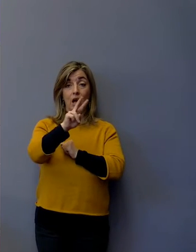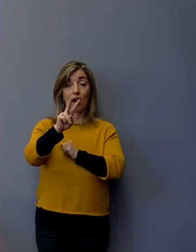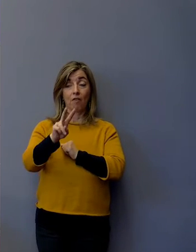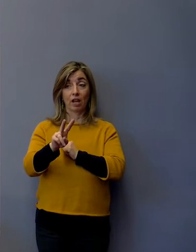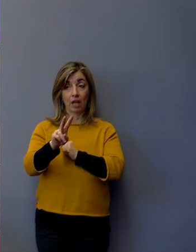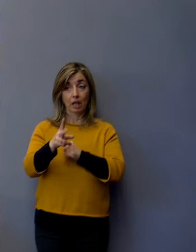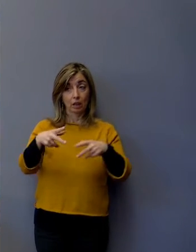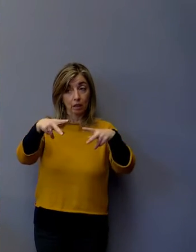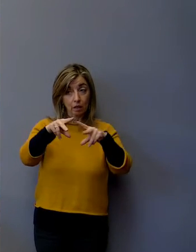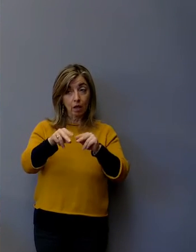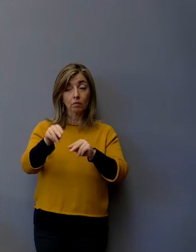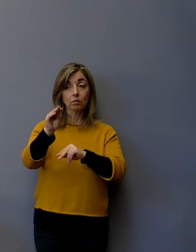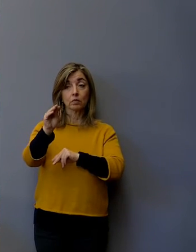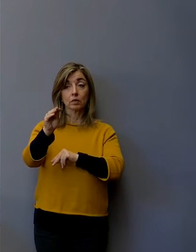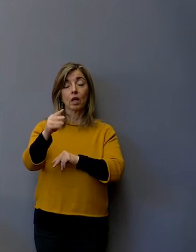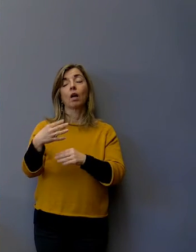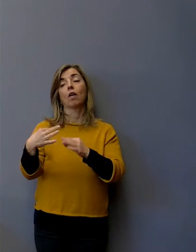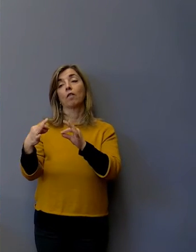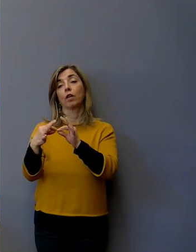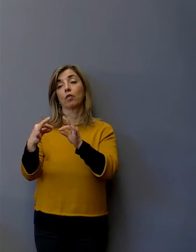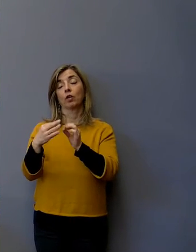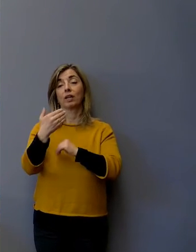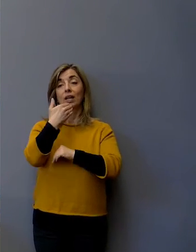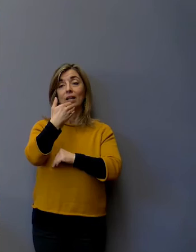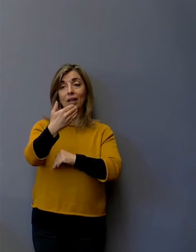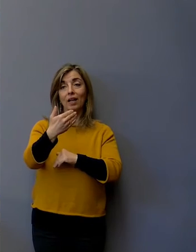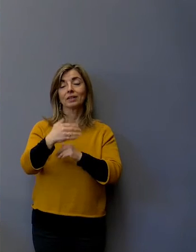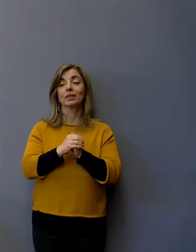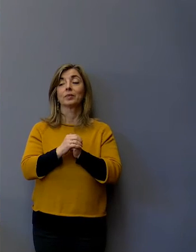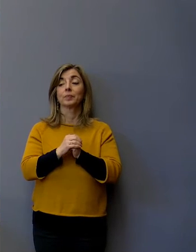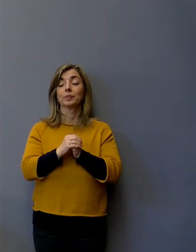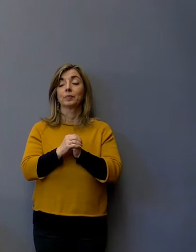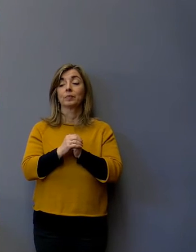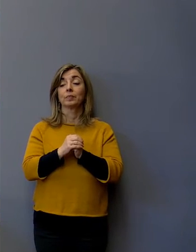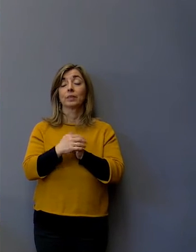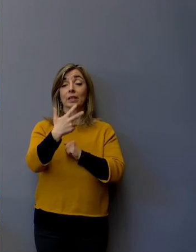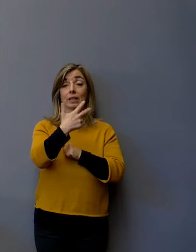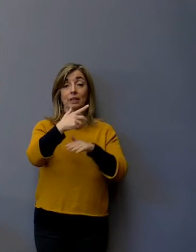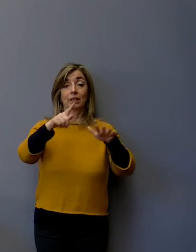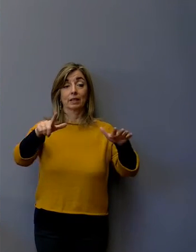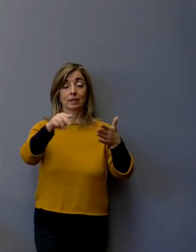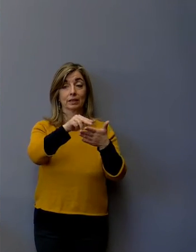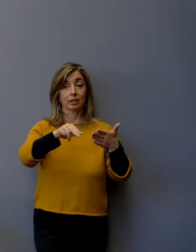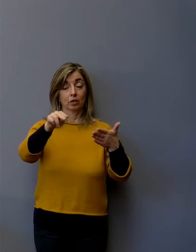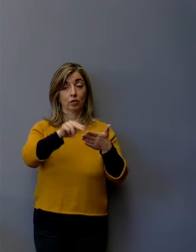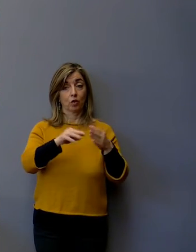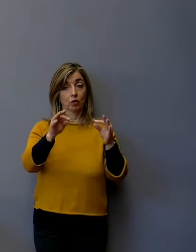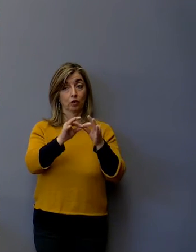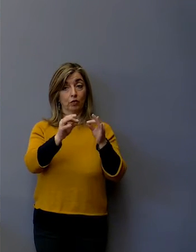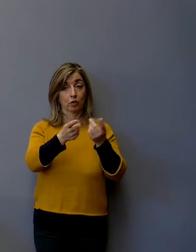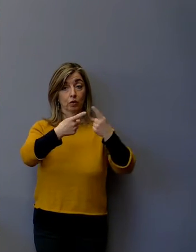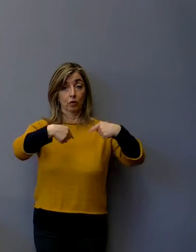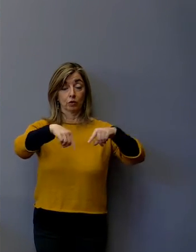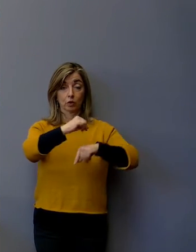richiamarla favorevole grazie il consigliere avvenente 37 voti favorevoli il consiglio comunale